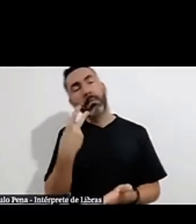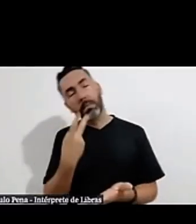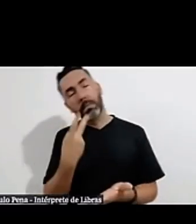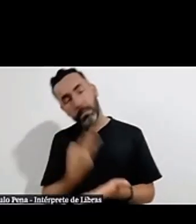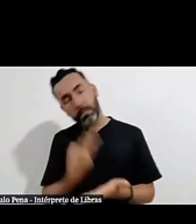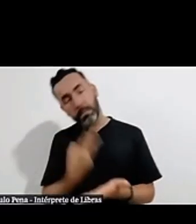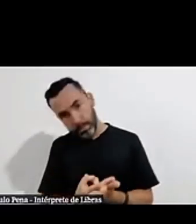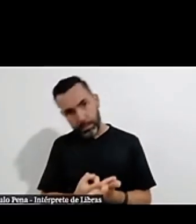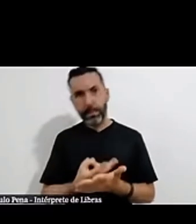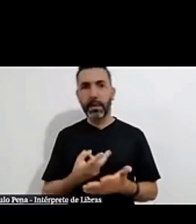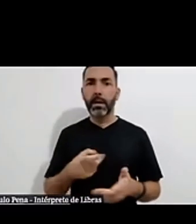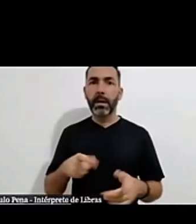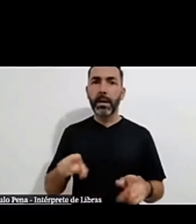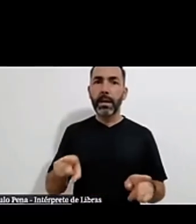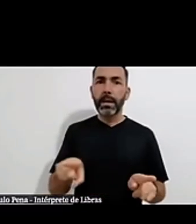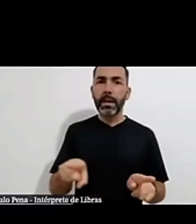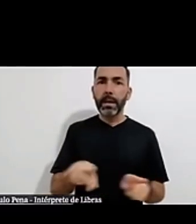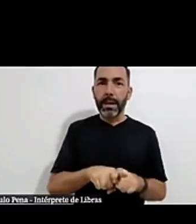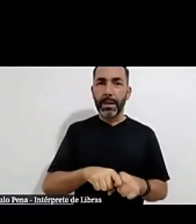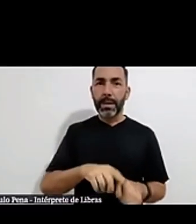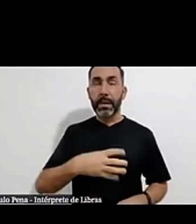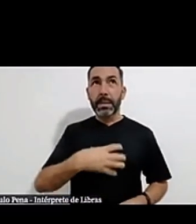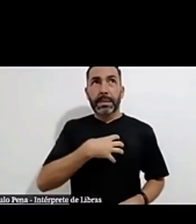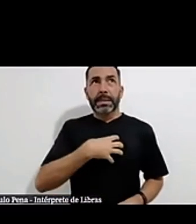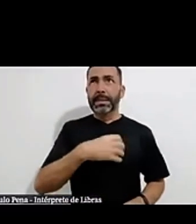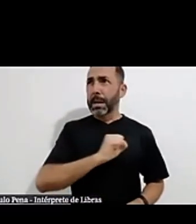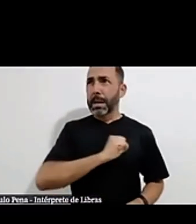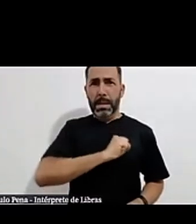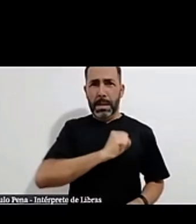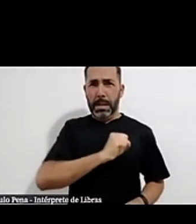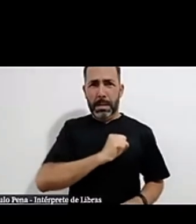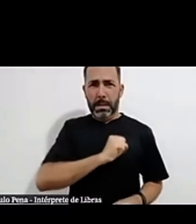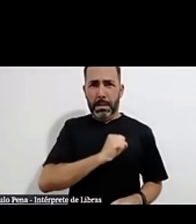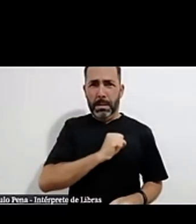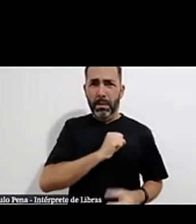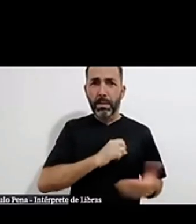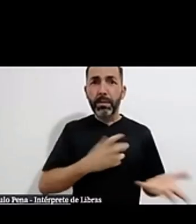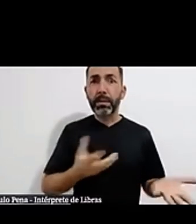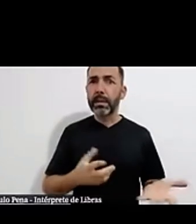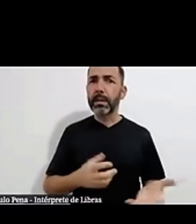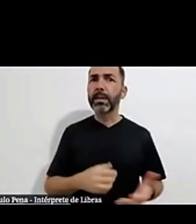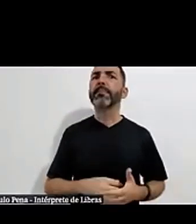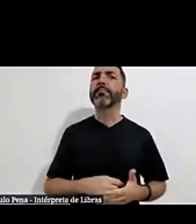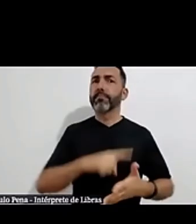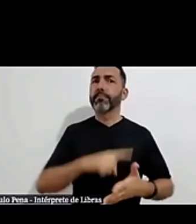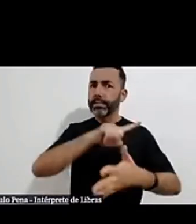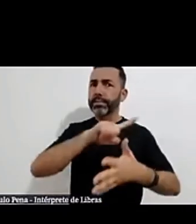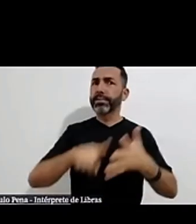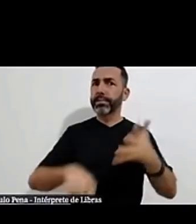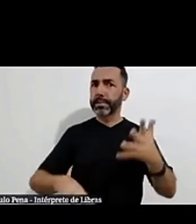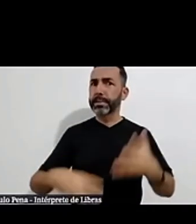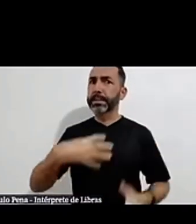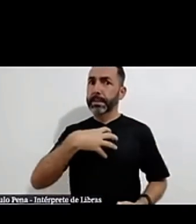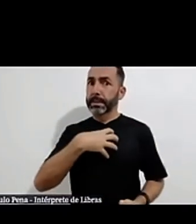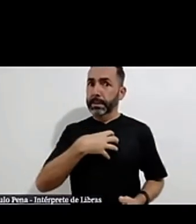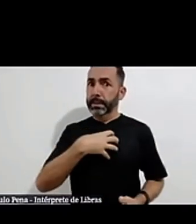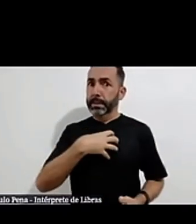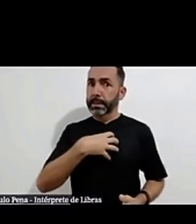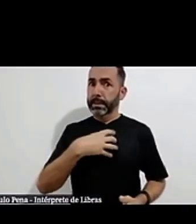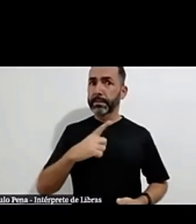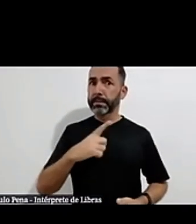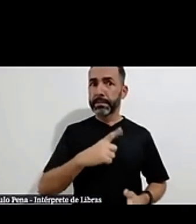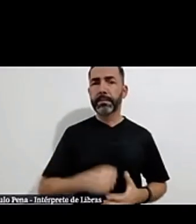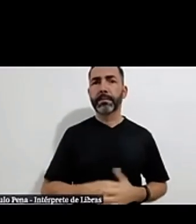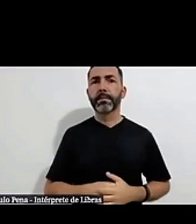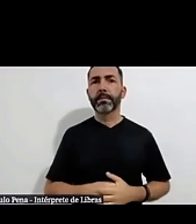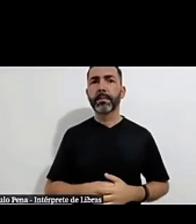a sensação de batimento acelerado ou descompassado. Esses são os sintomas, né? Outra coisa, a insuficiência